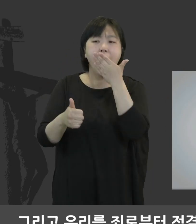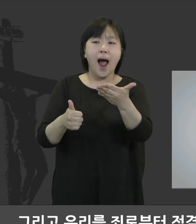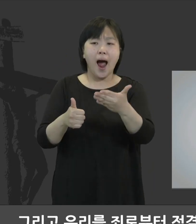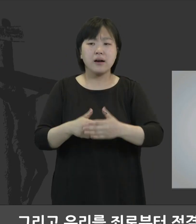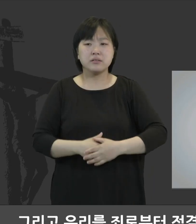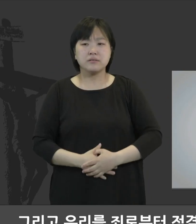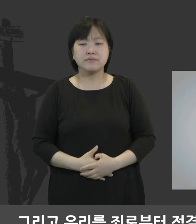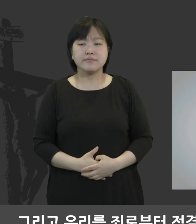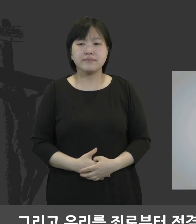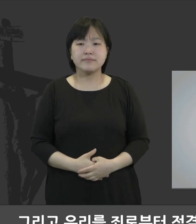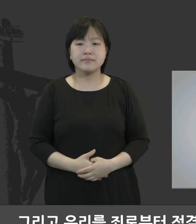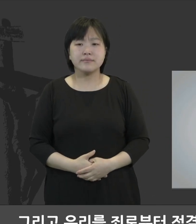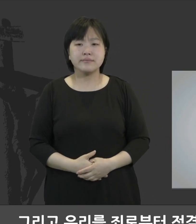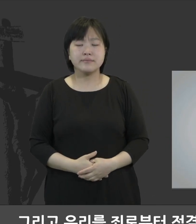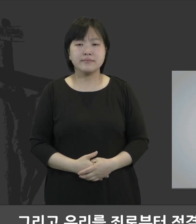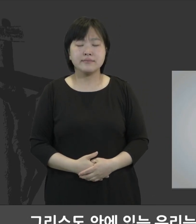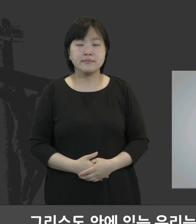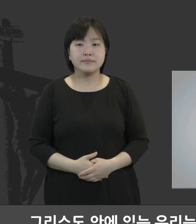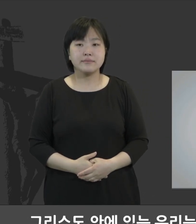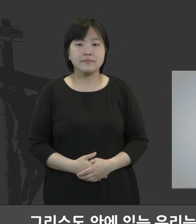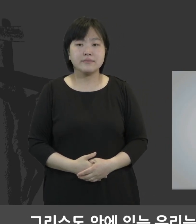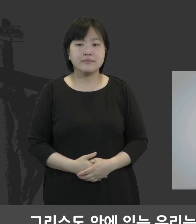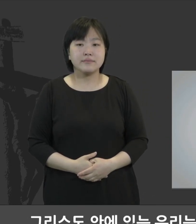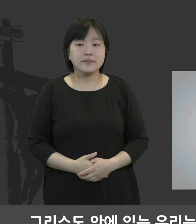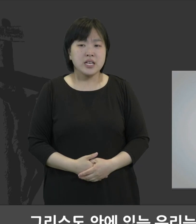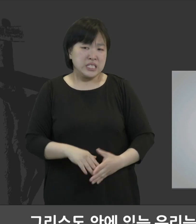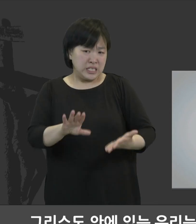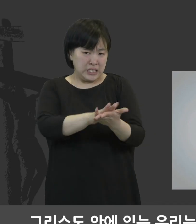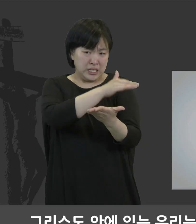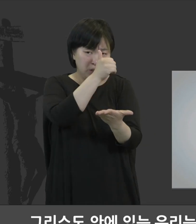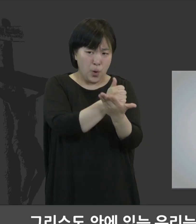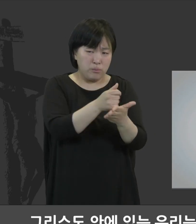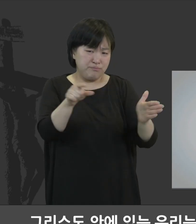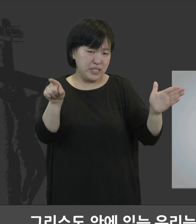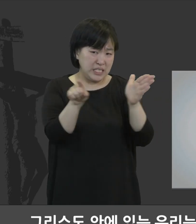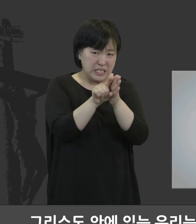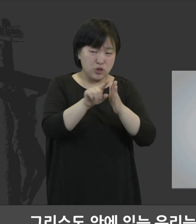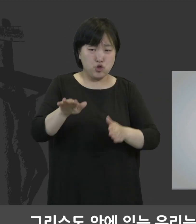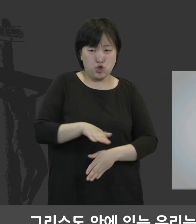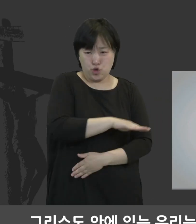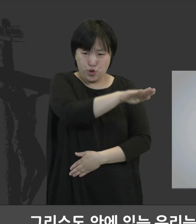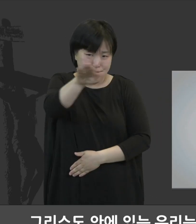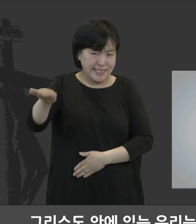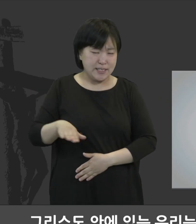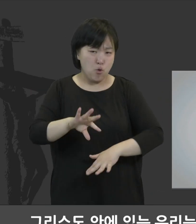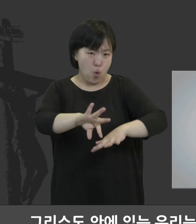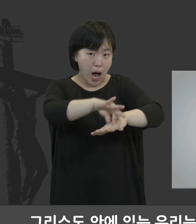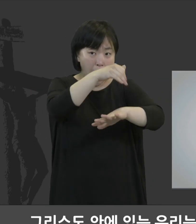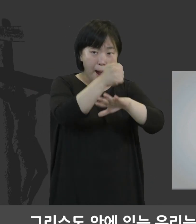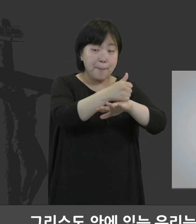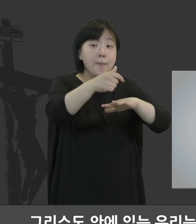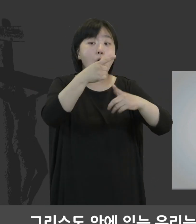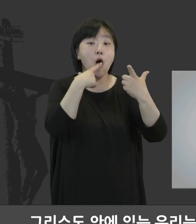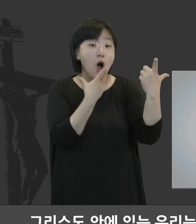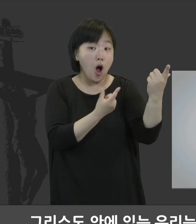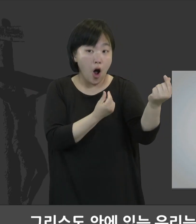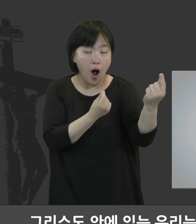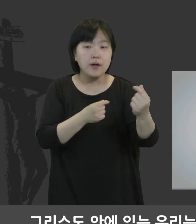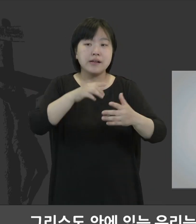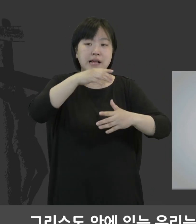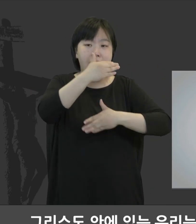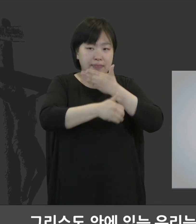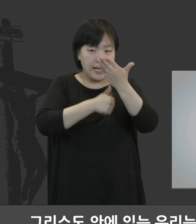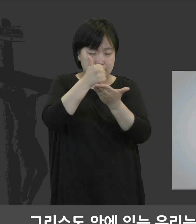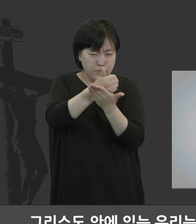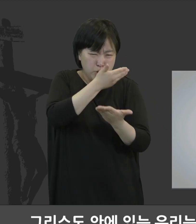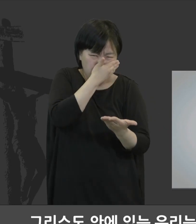설 수 있도록 하셨습니다. 그리스도 안에 있는 우리는 왕의 손에 있는 인장 반지처럼 하나님께